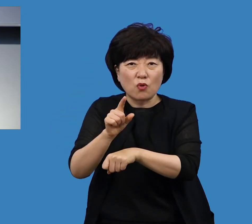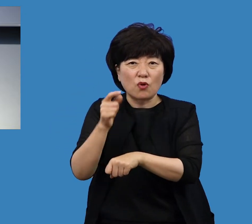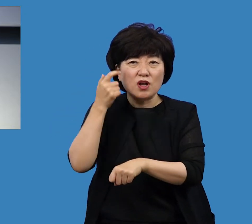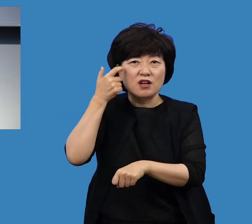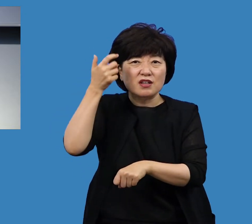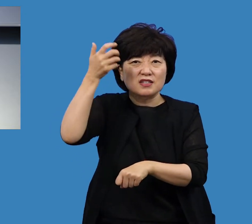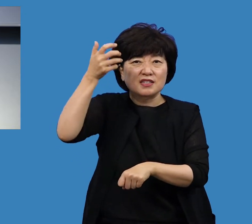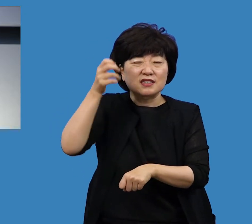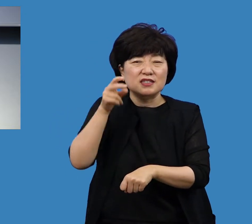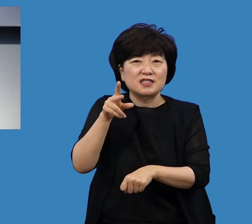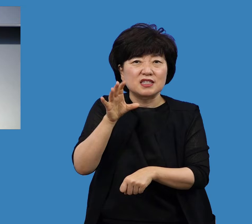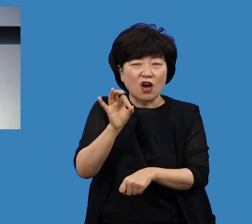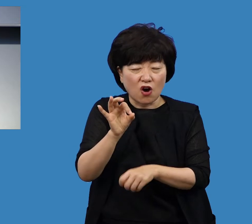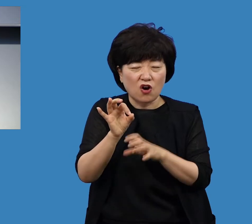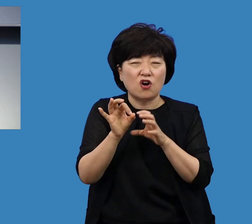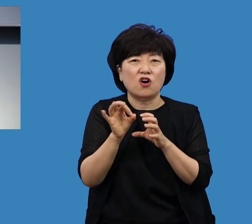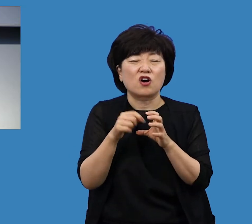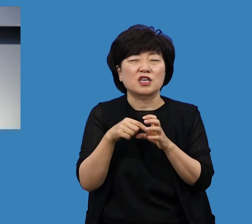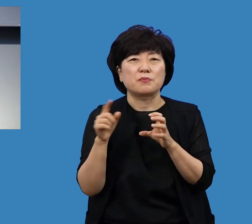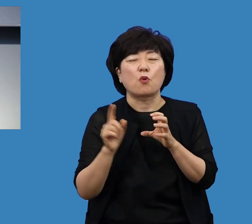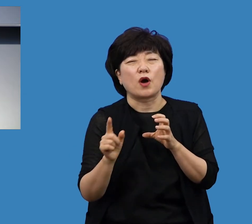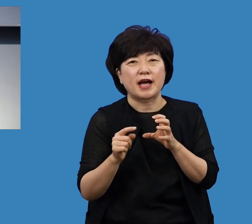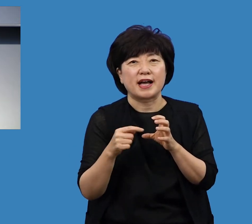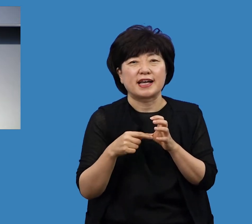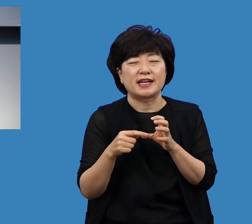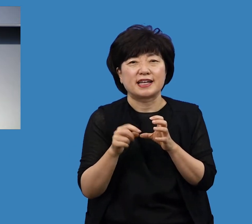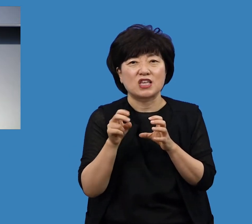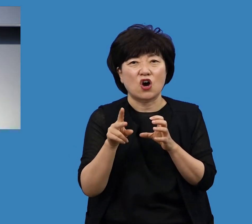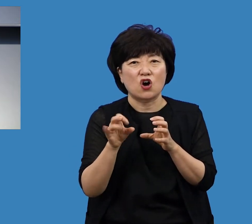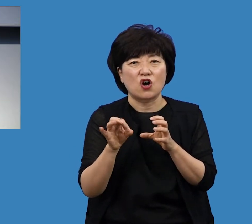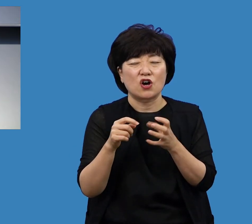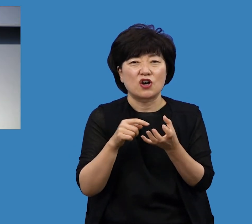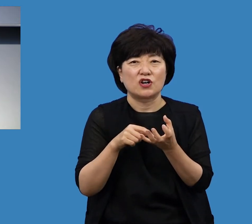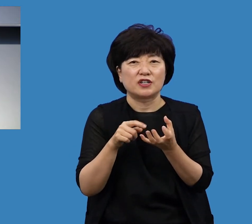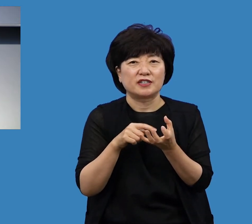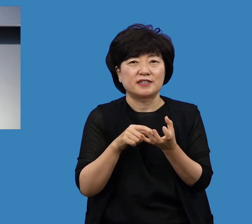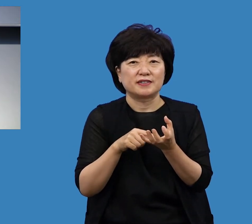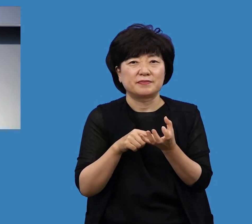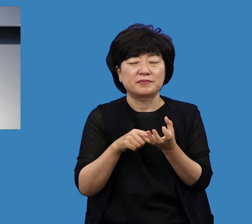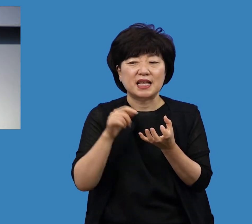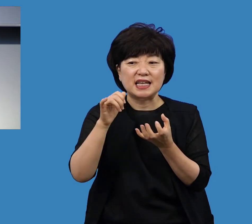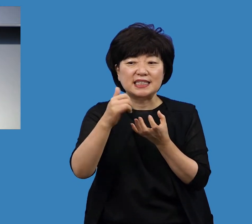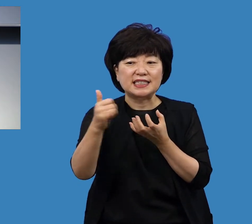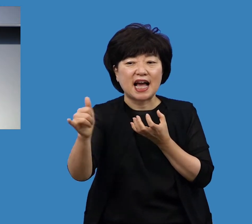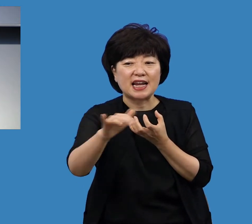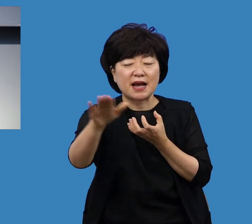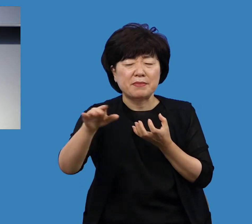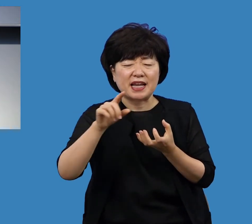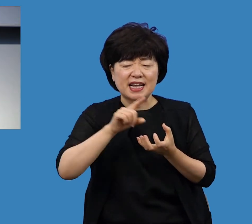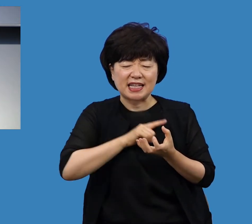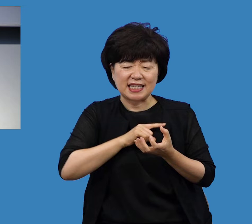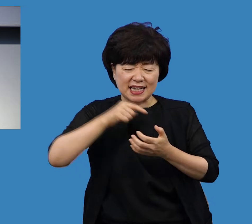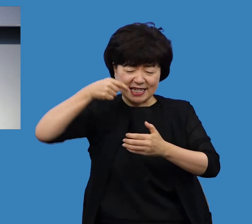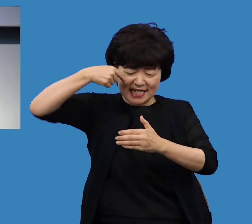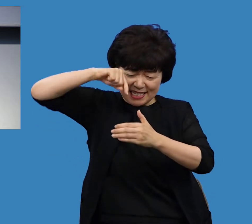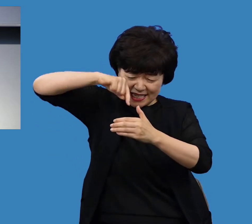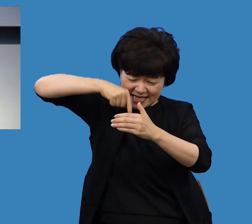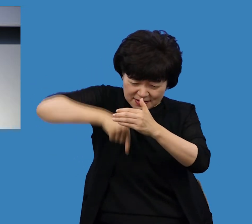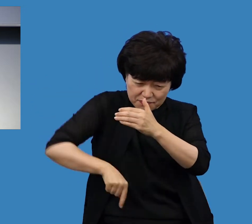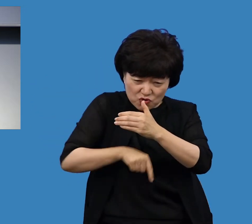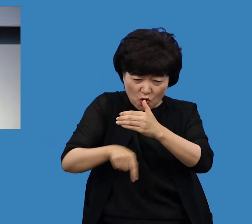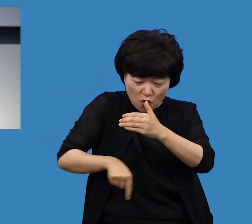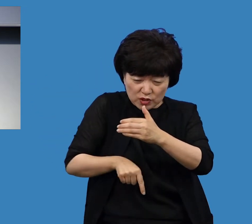영의 데피니션이라 그럴 수도 있는데 영은 뭐냐면 사람의 가장 깊은 곳에